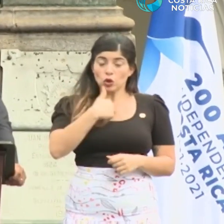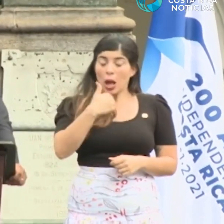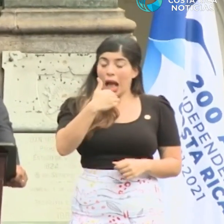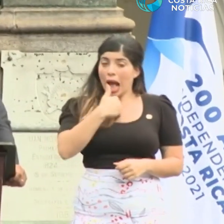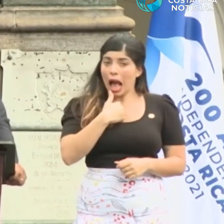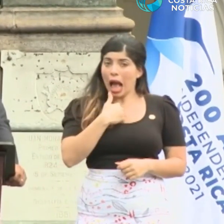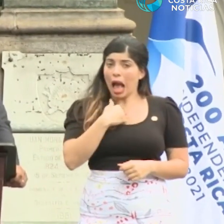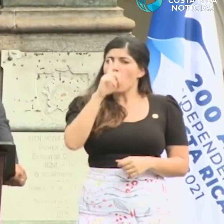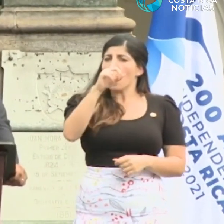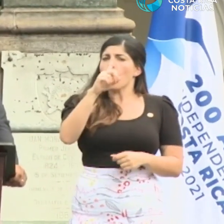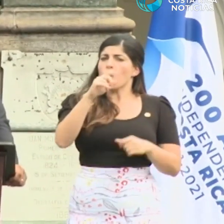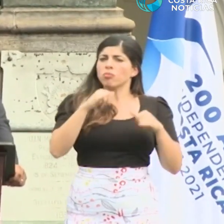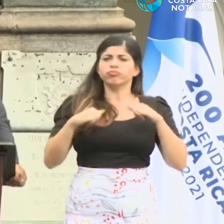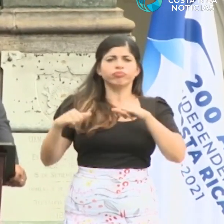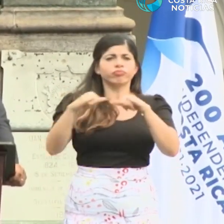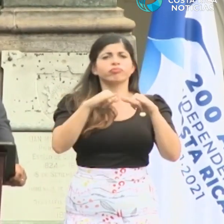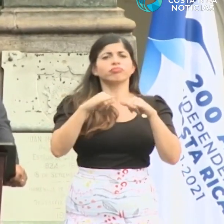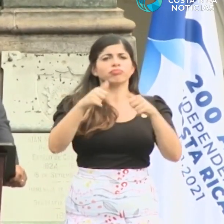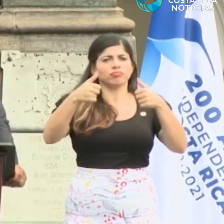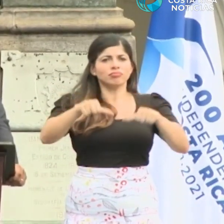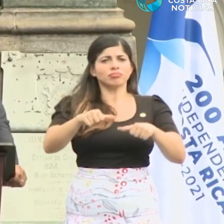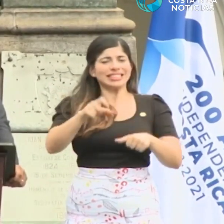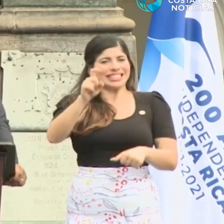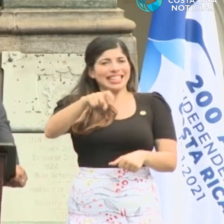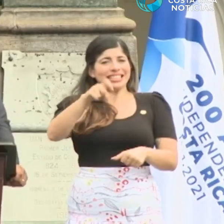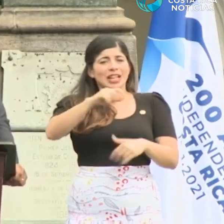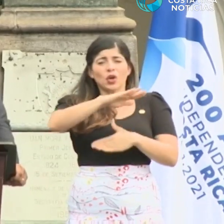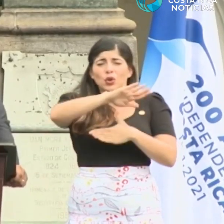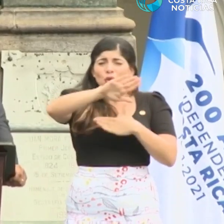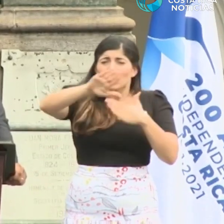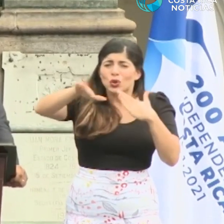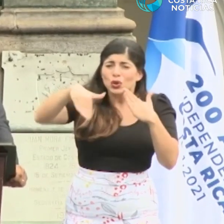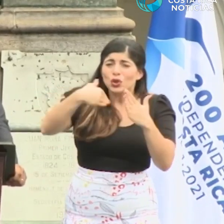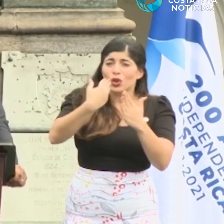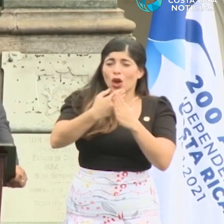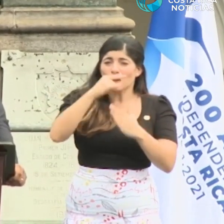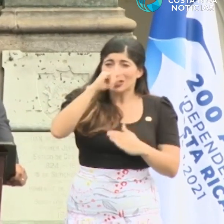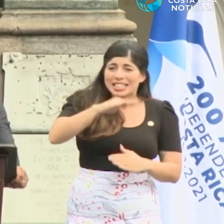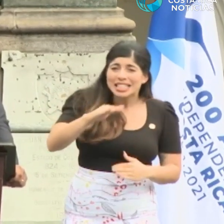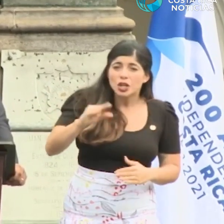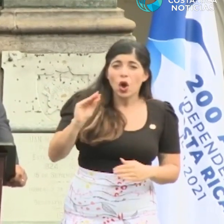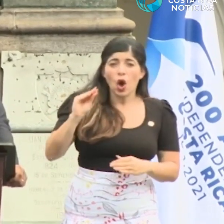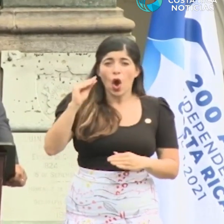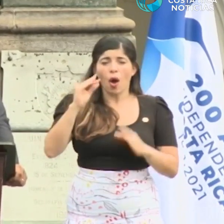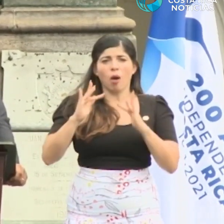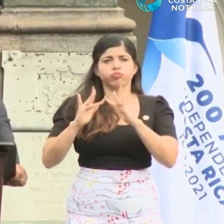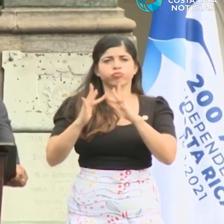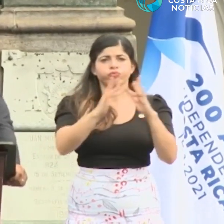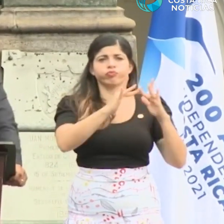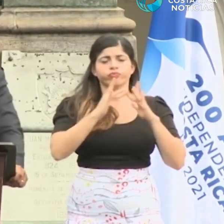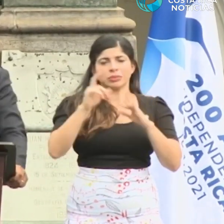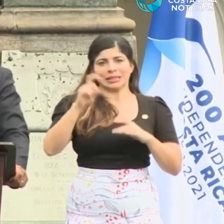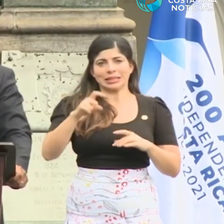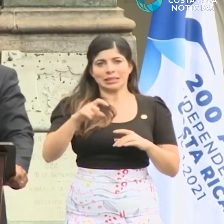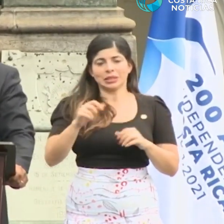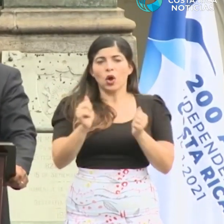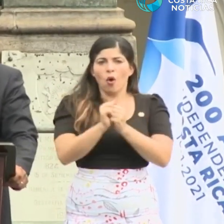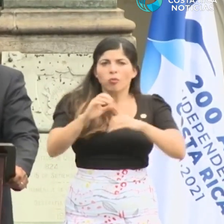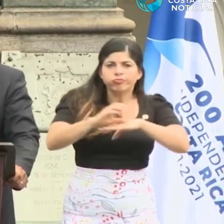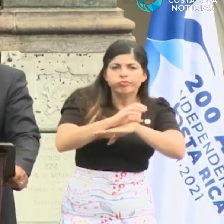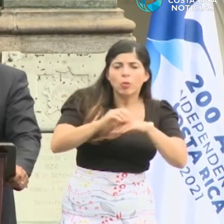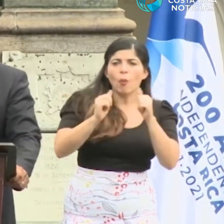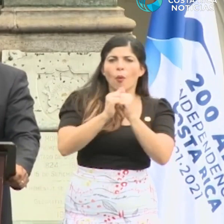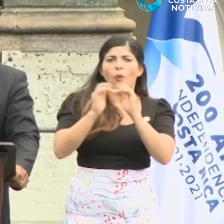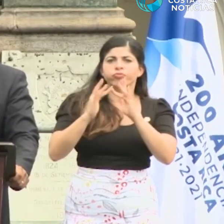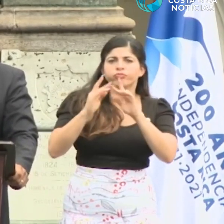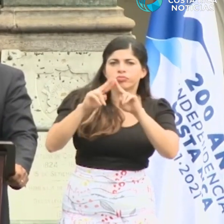un consenso nacional. Necesitamos conectar a todas y todos los niños y jóvenes con equipos, con